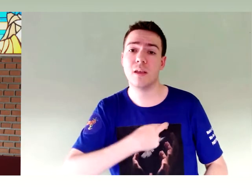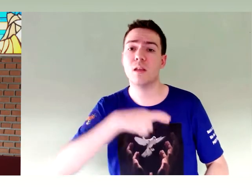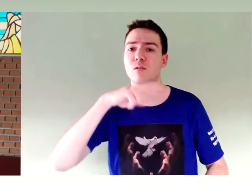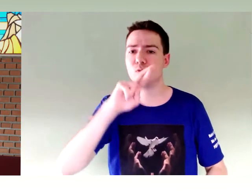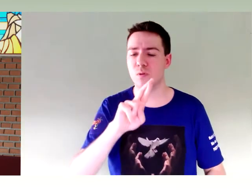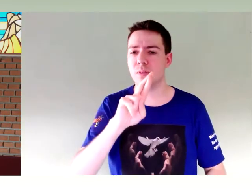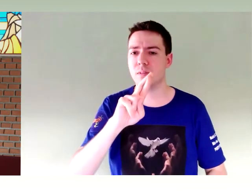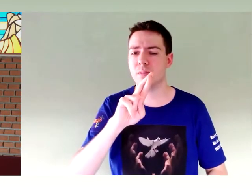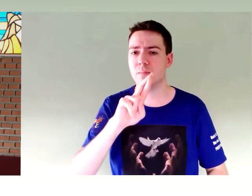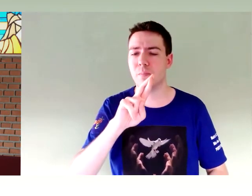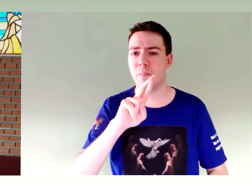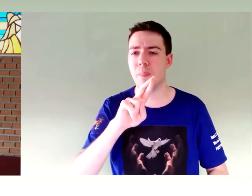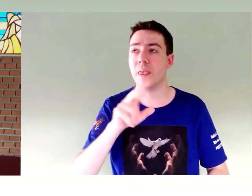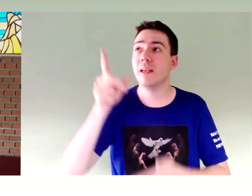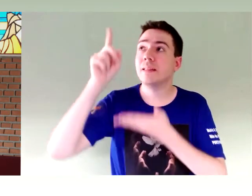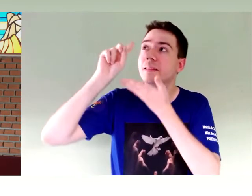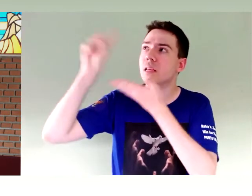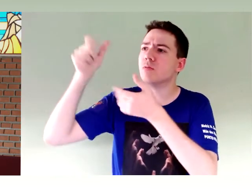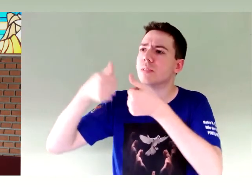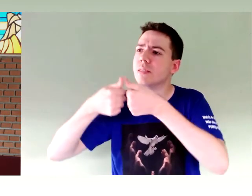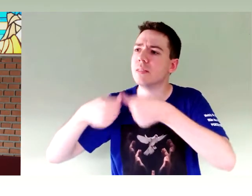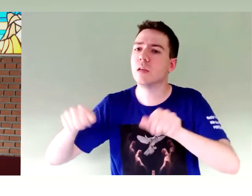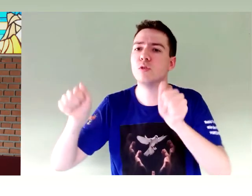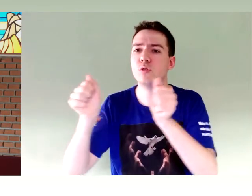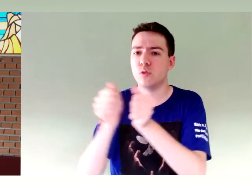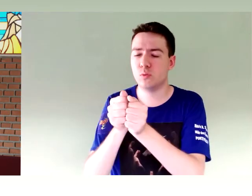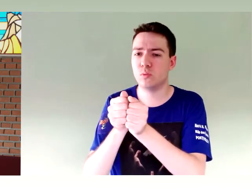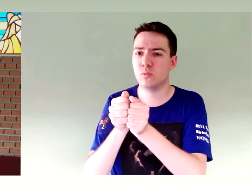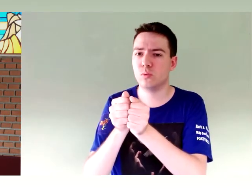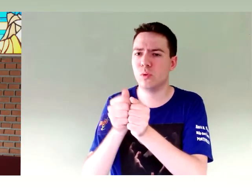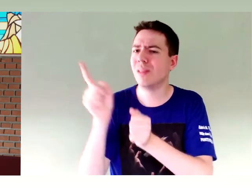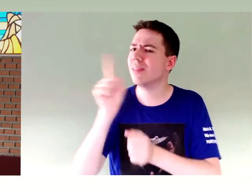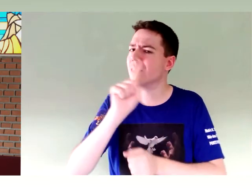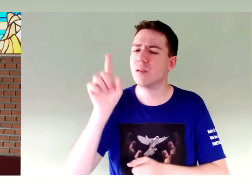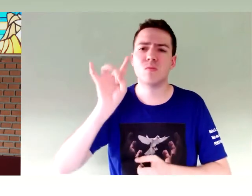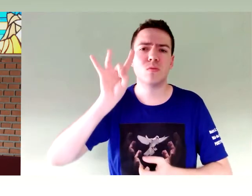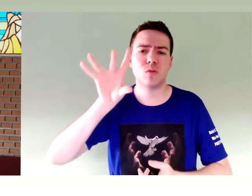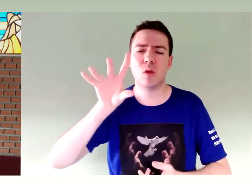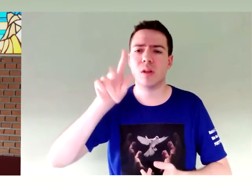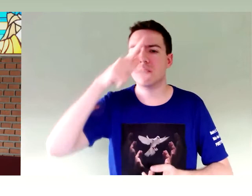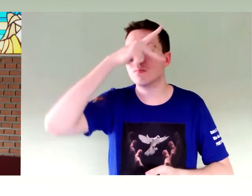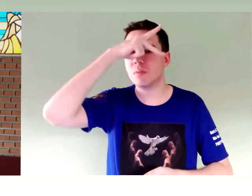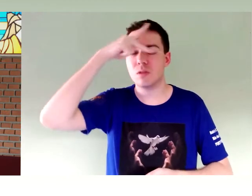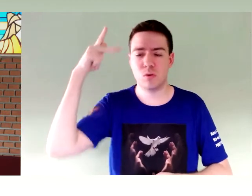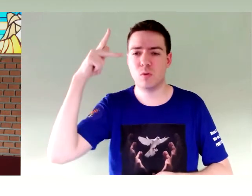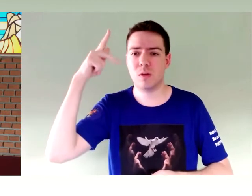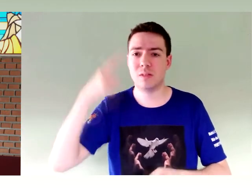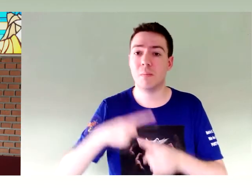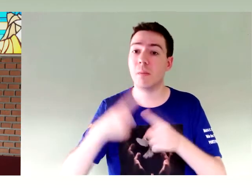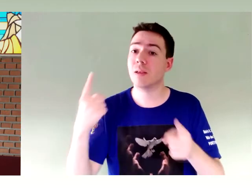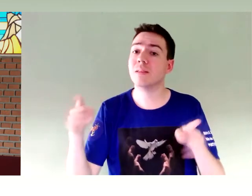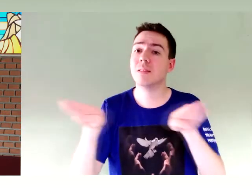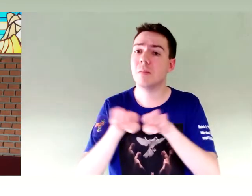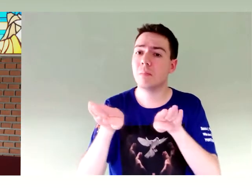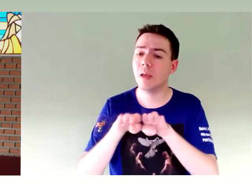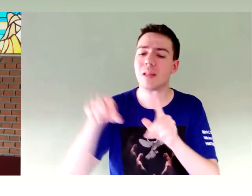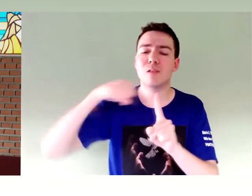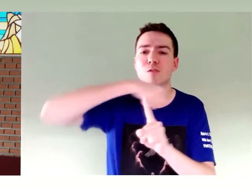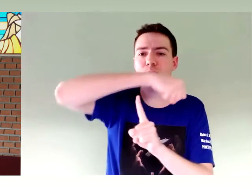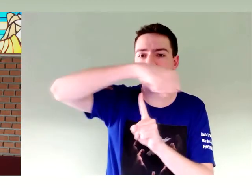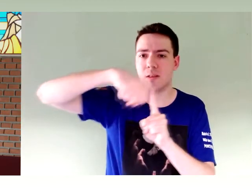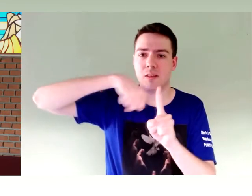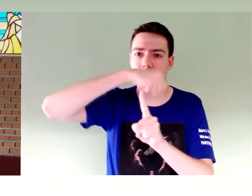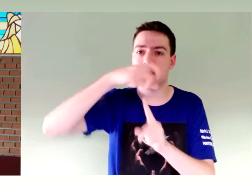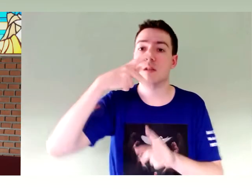suas religiões. Deus está presente e age pessoalmente não apenas nos indivíduos, mas também na